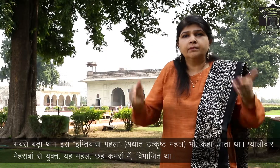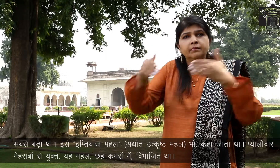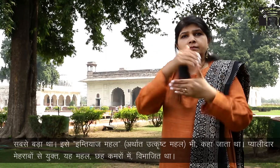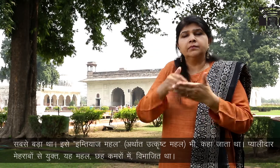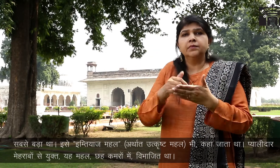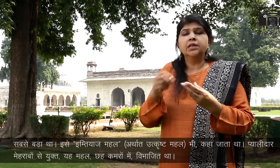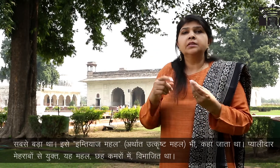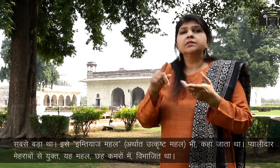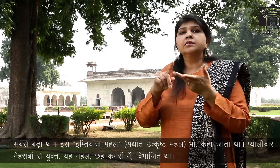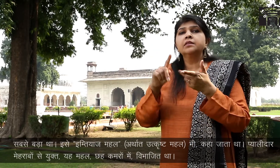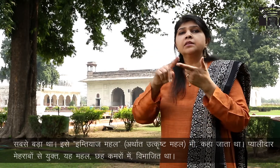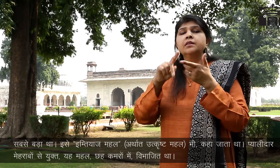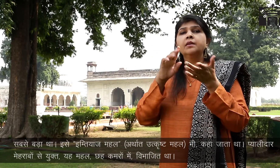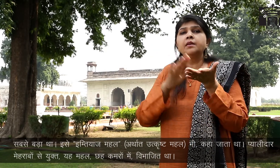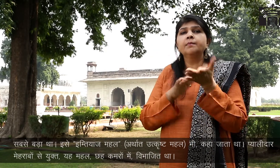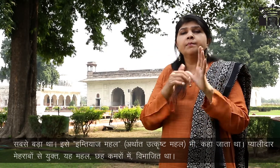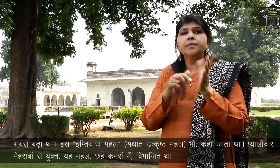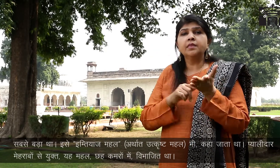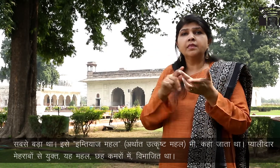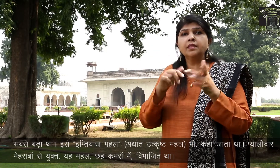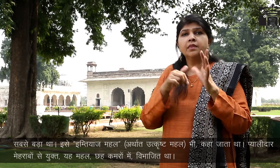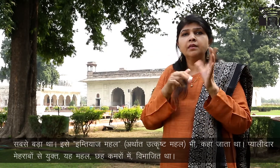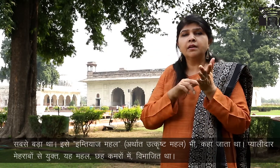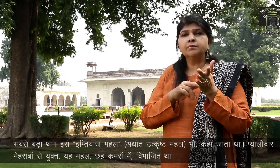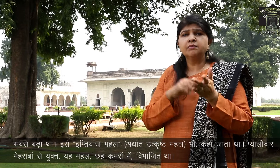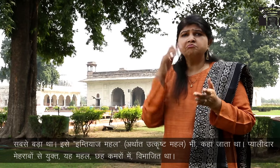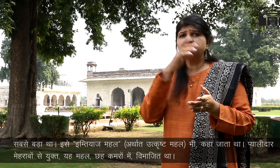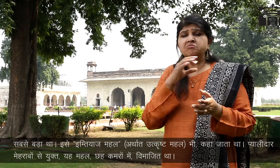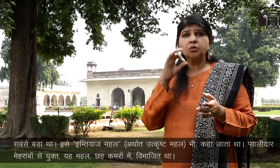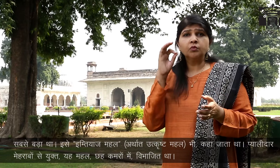महल अर्थात उत्कृष्ट महल भी कहा जाता था।